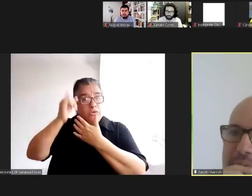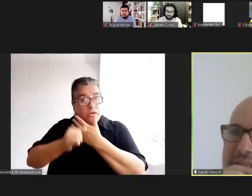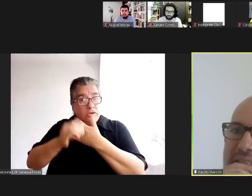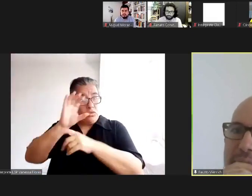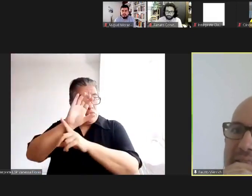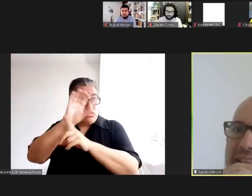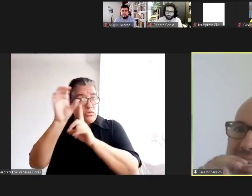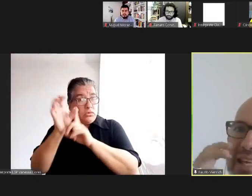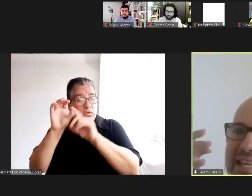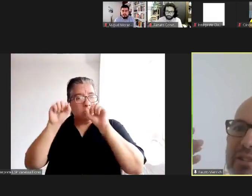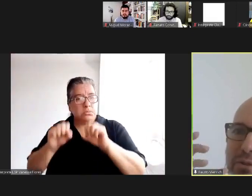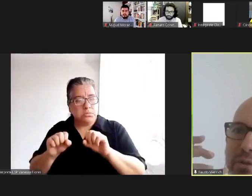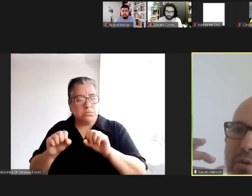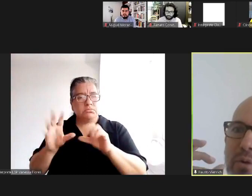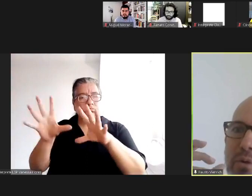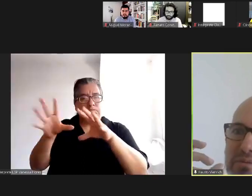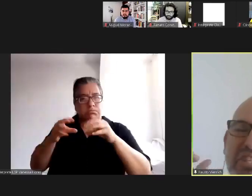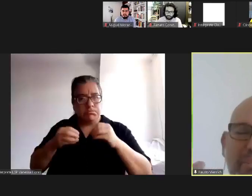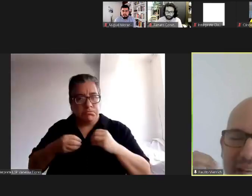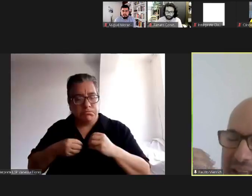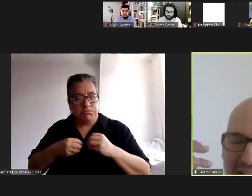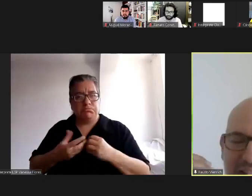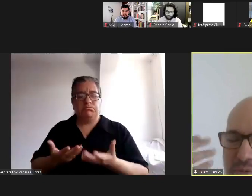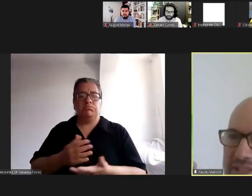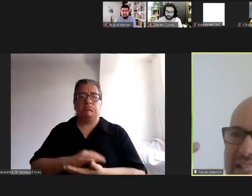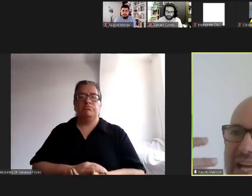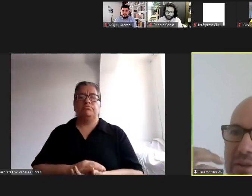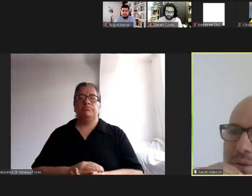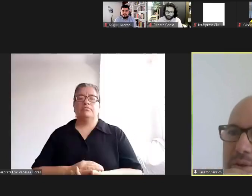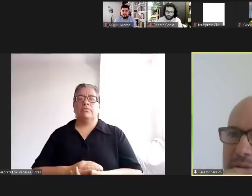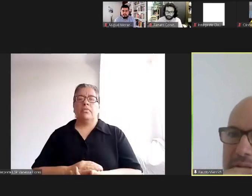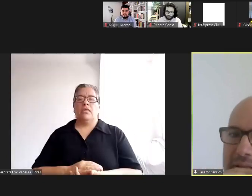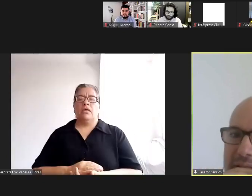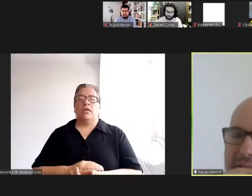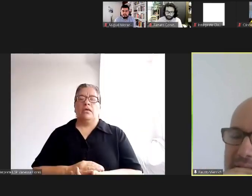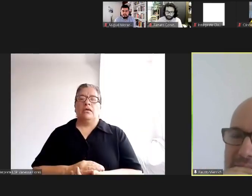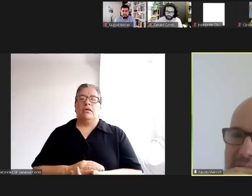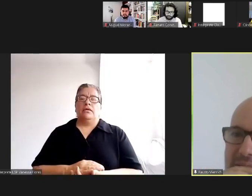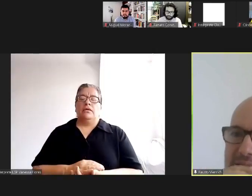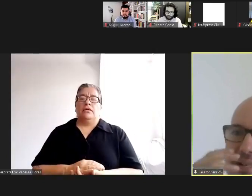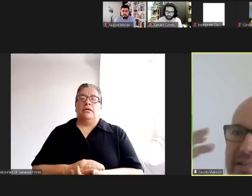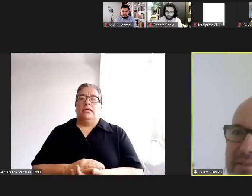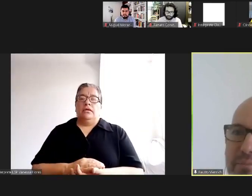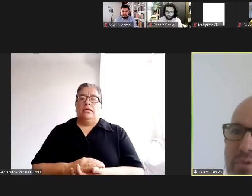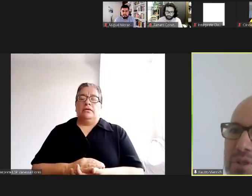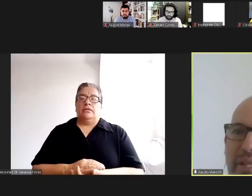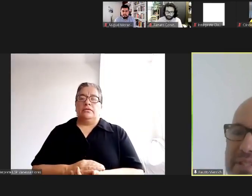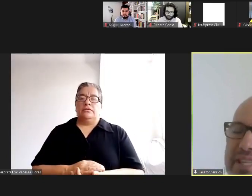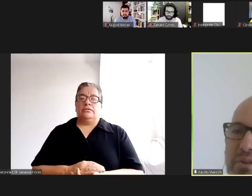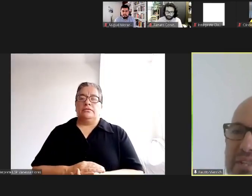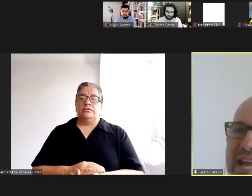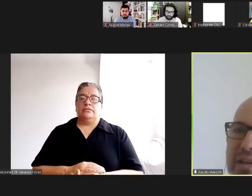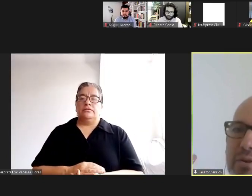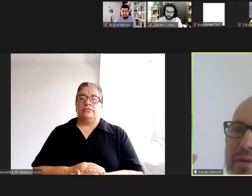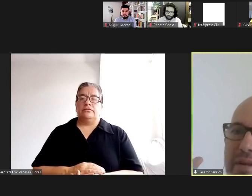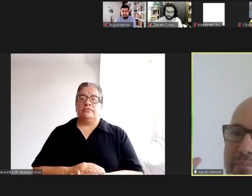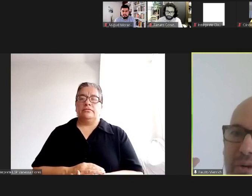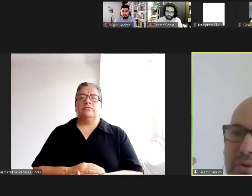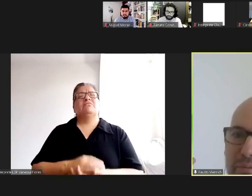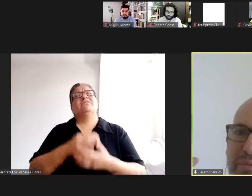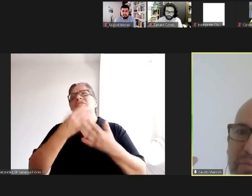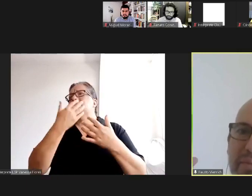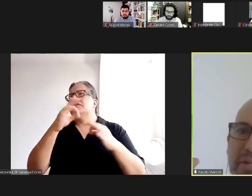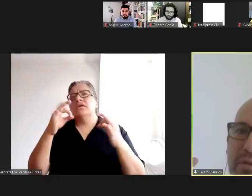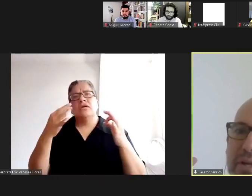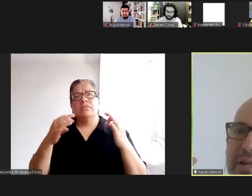Evidentemente que esto siempre ha suscitado el puntos de vista contrario,